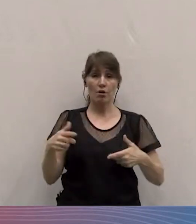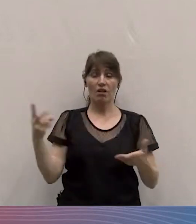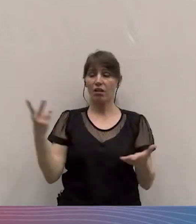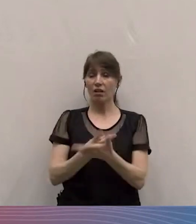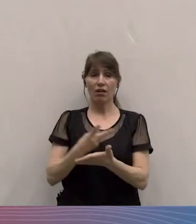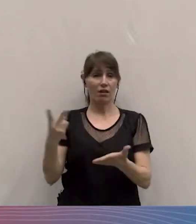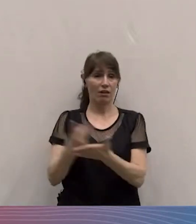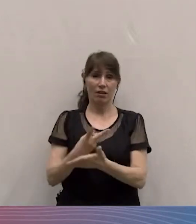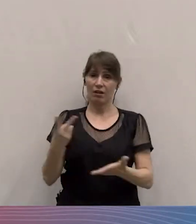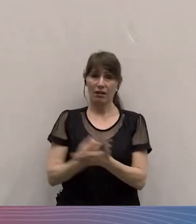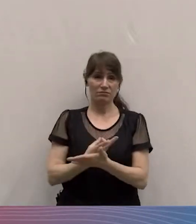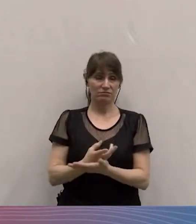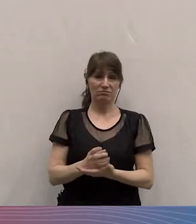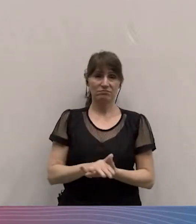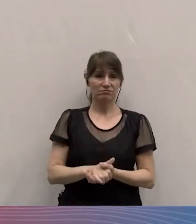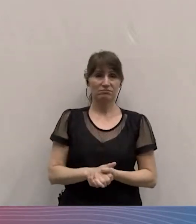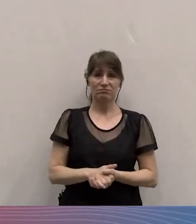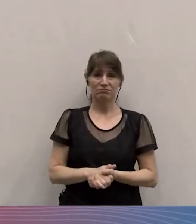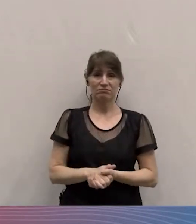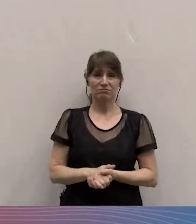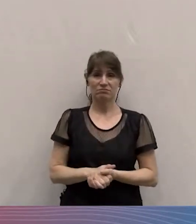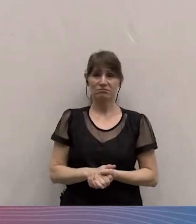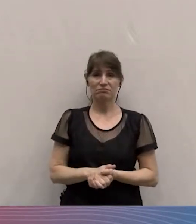É um zero.